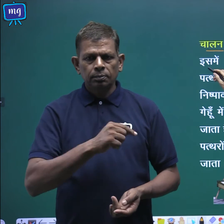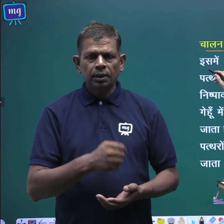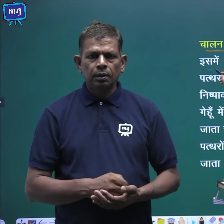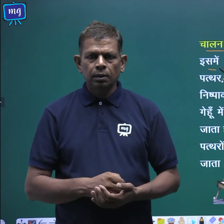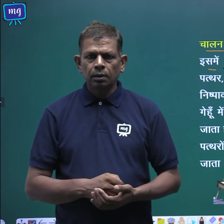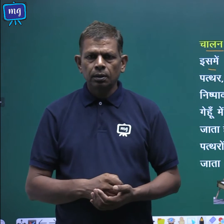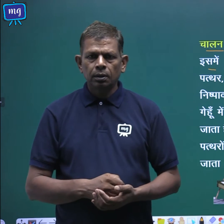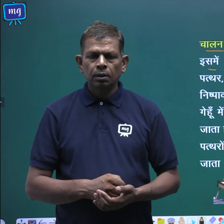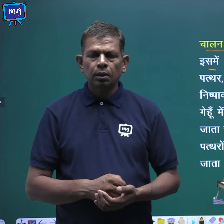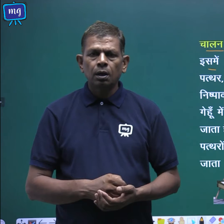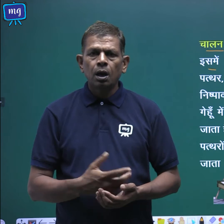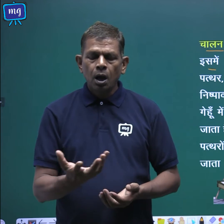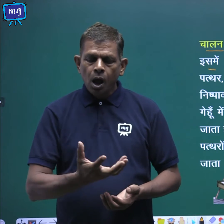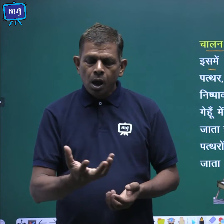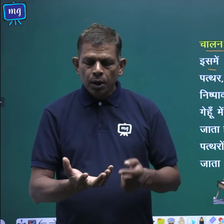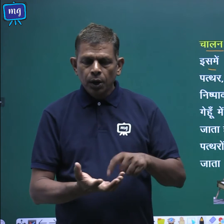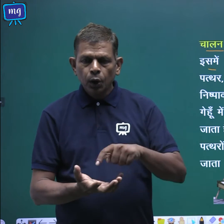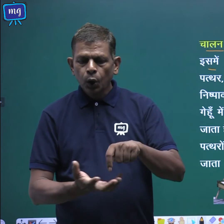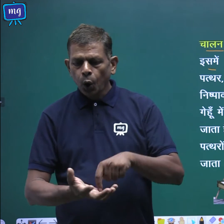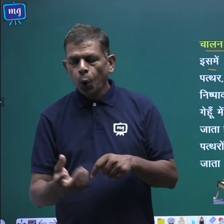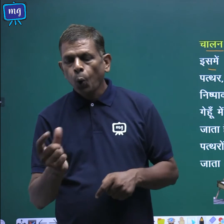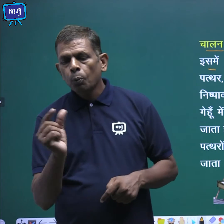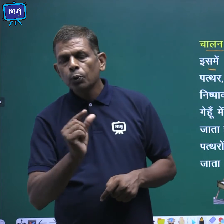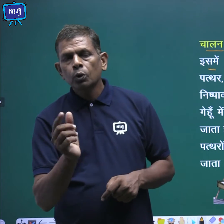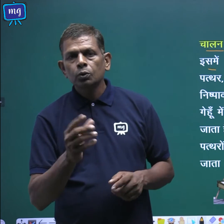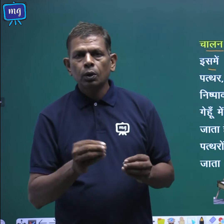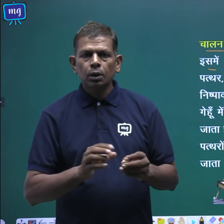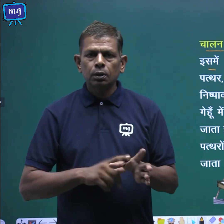इसमें छलनी के उपयोग द्वारा